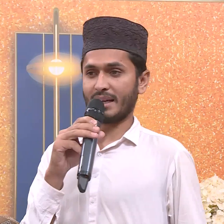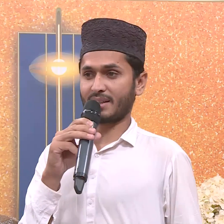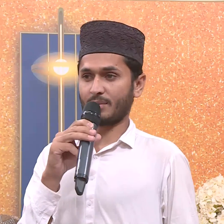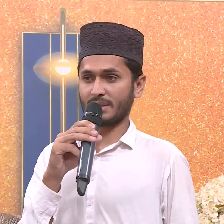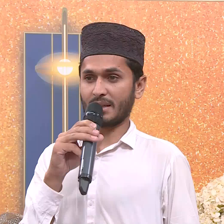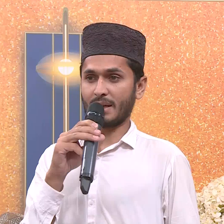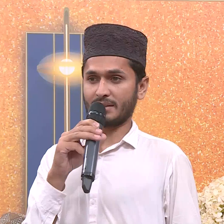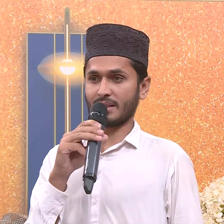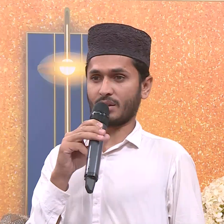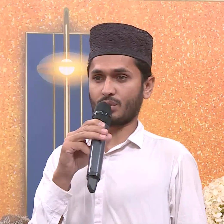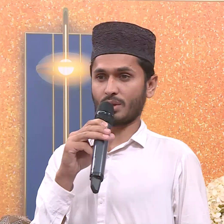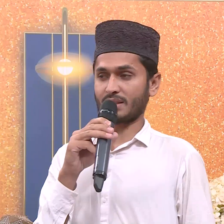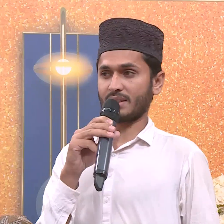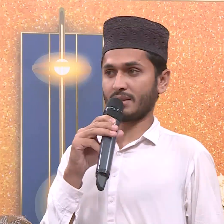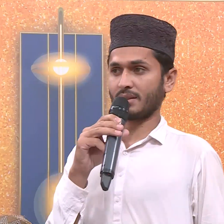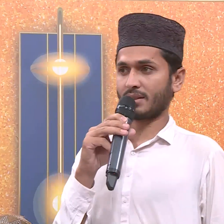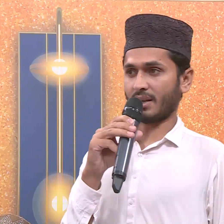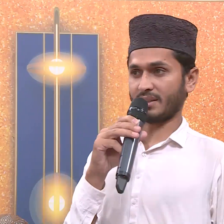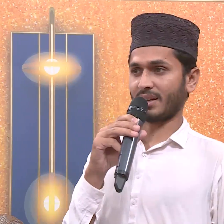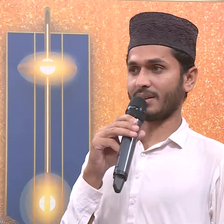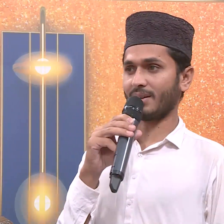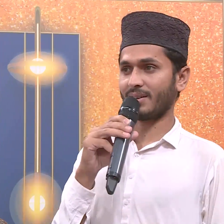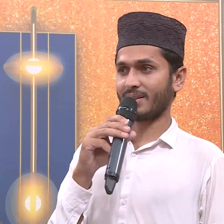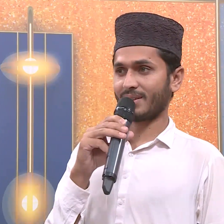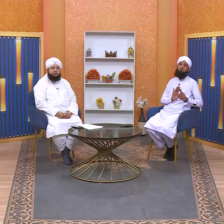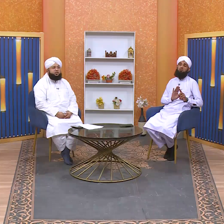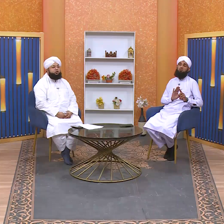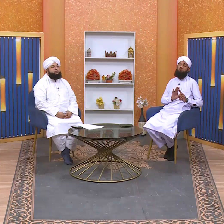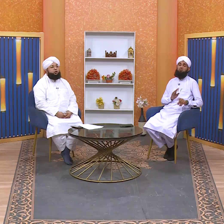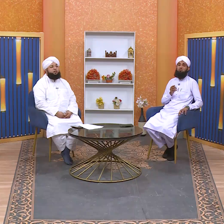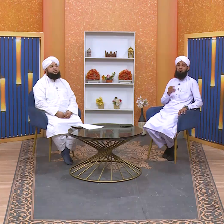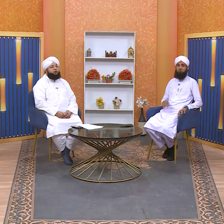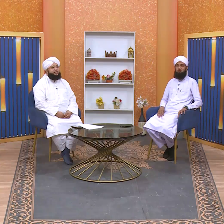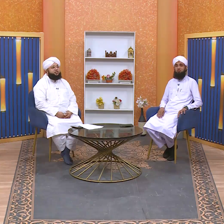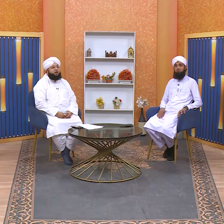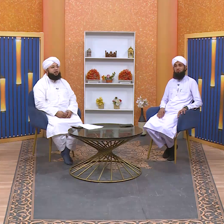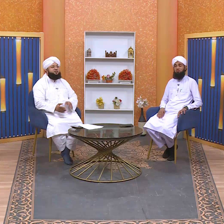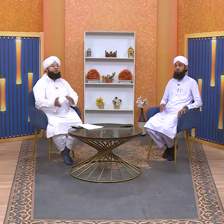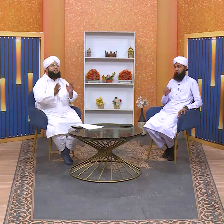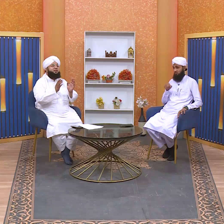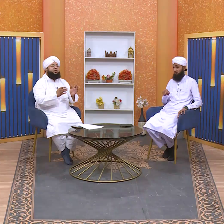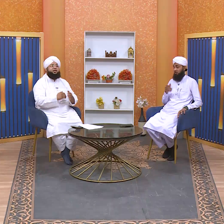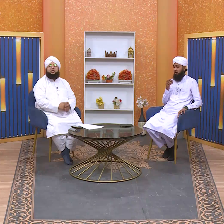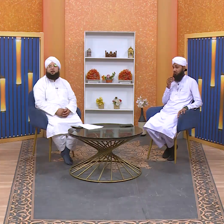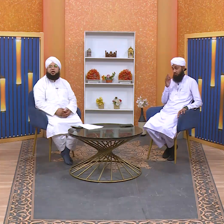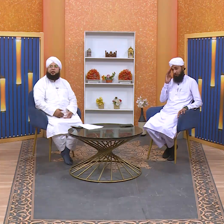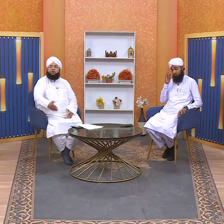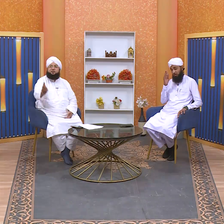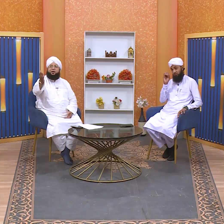کا مطلب ہے عزت اور شہرت کی خواہش کرنا۔ عزت و شہرت کی خواہش کرنا، اسی وجہ سے عبادت کرنا۔ آپ کا جواب